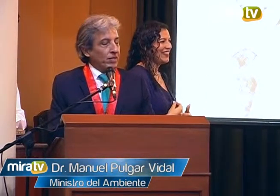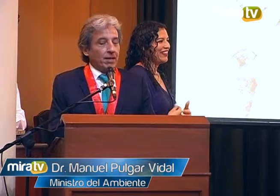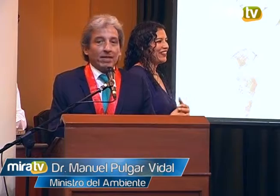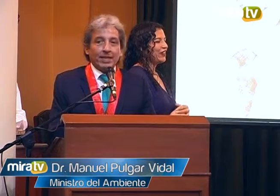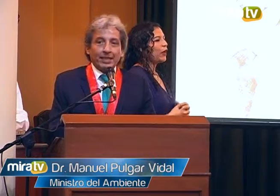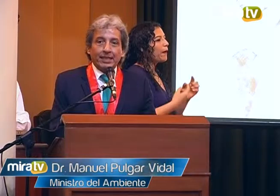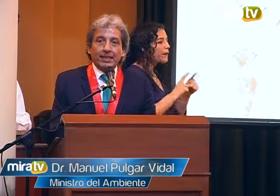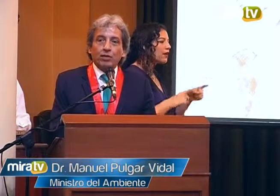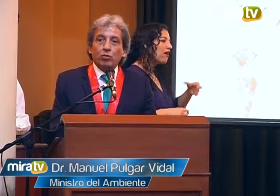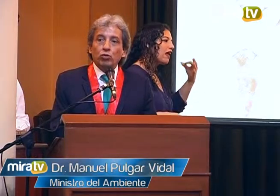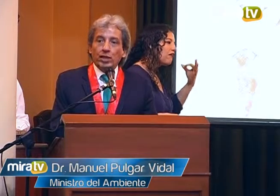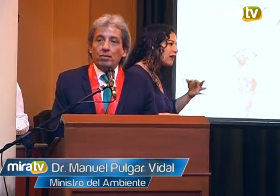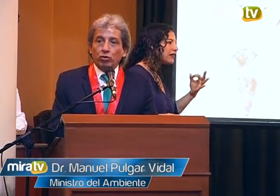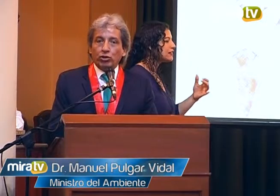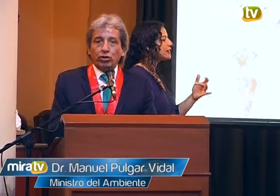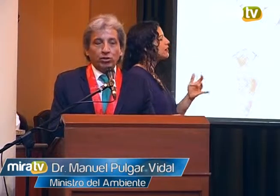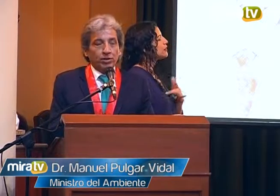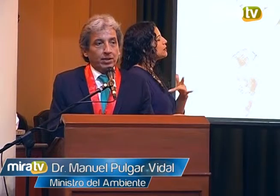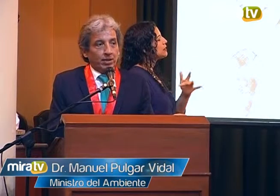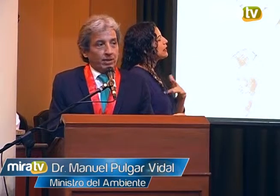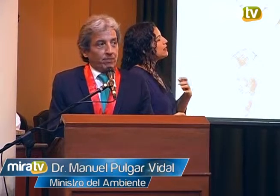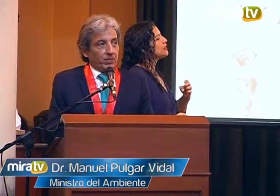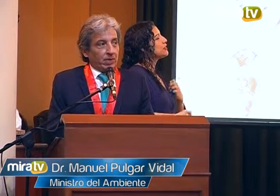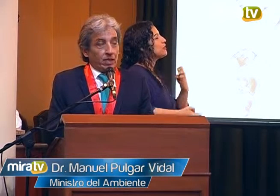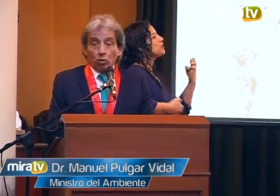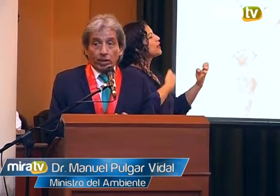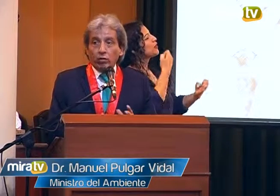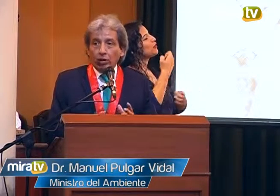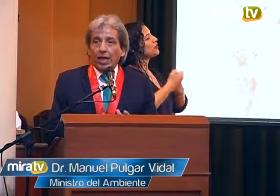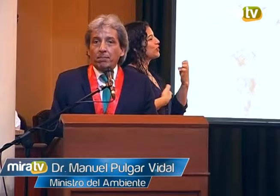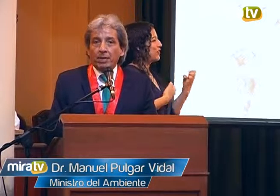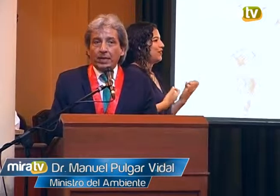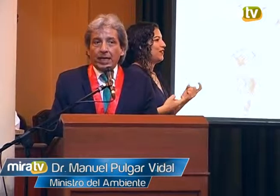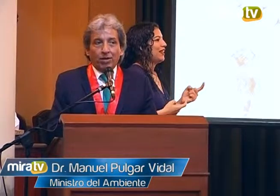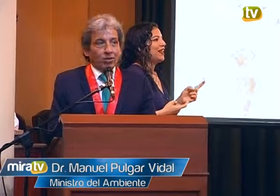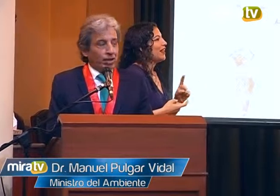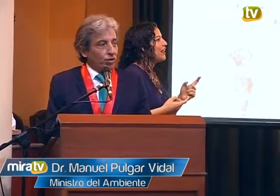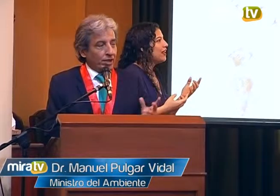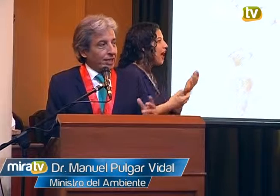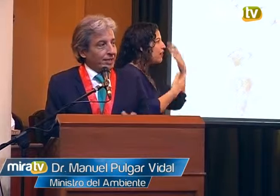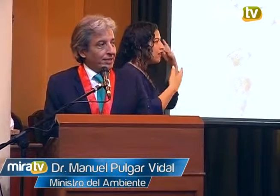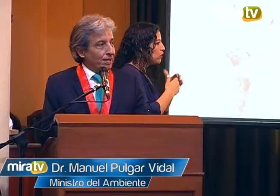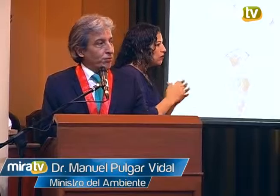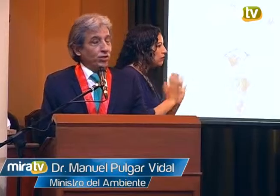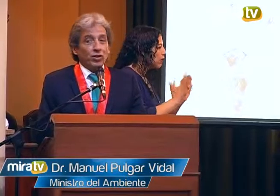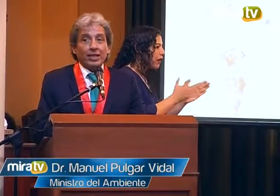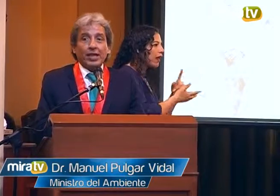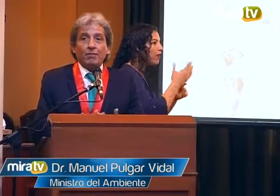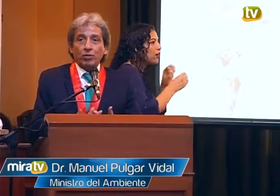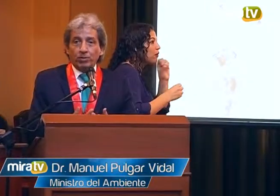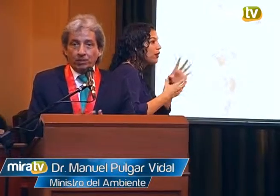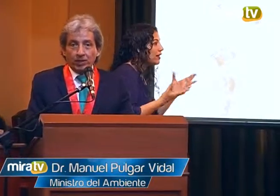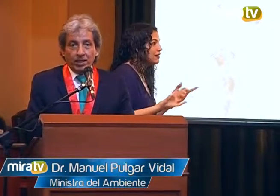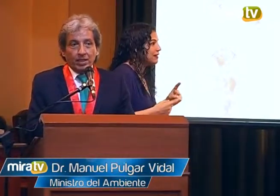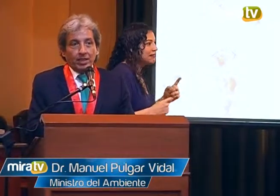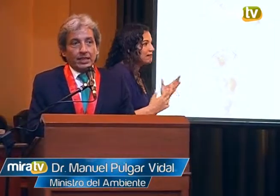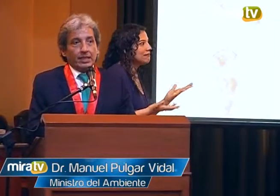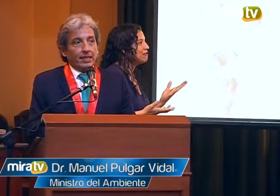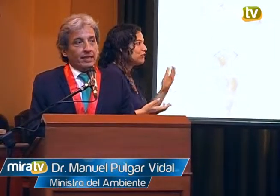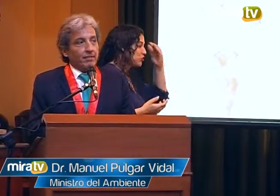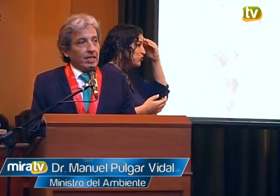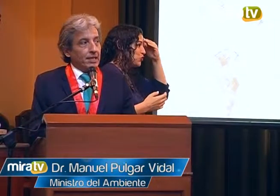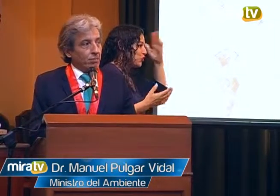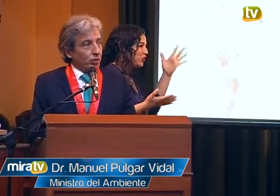Pero la verdad es que siento mucha emoción y no tengo nada preparado y ahora decía, bueno, ¿y ahora qué hablo?